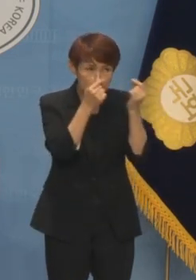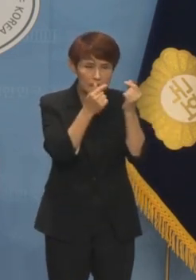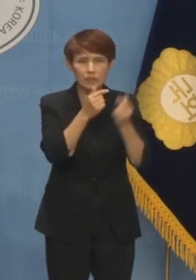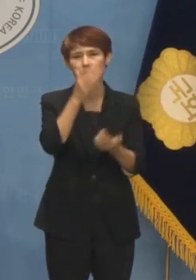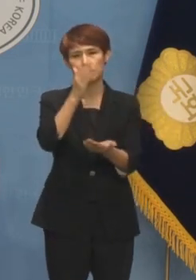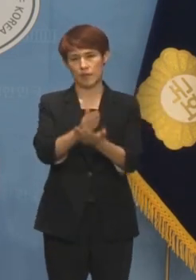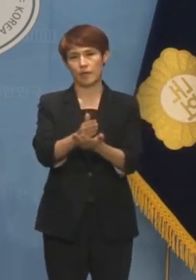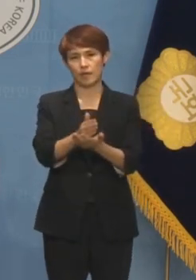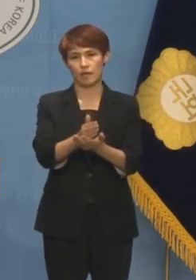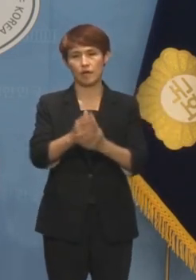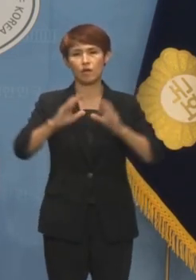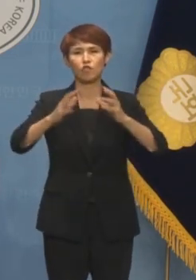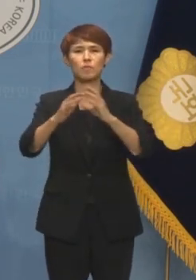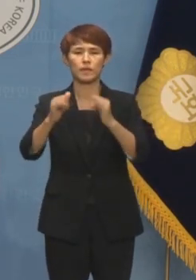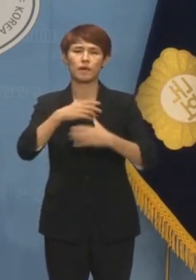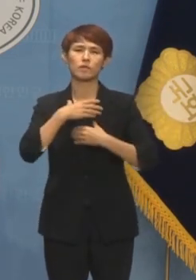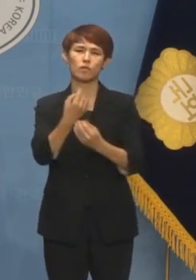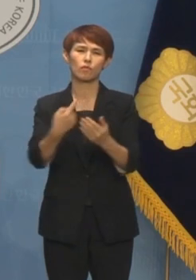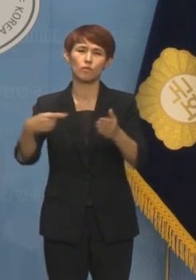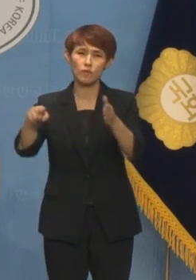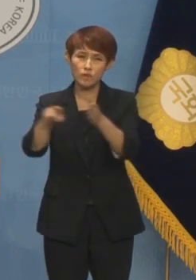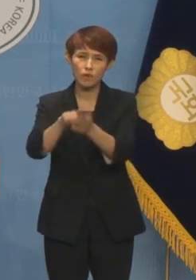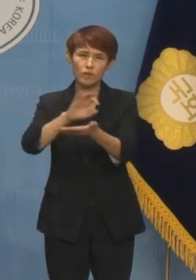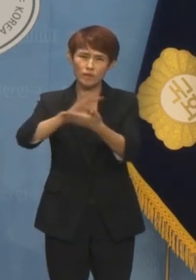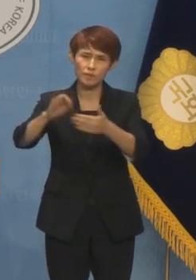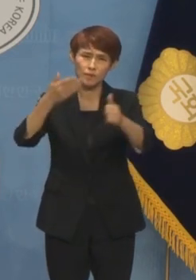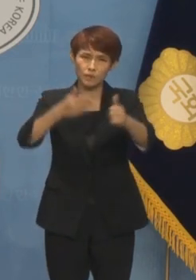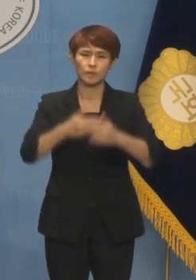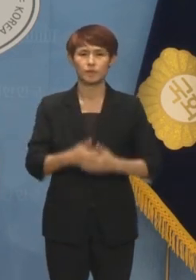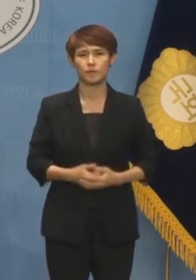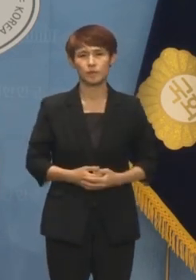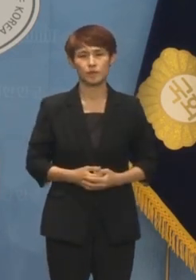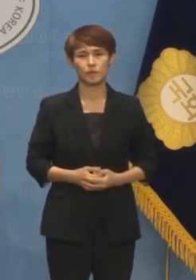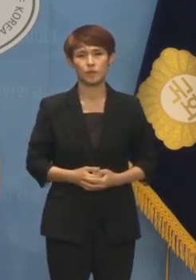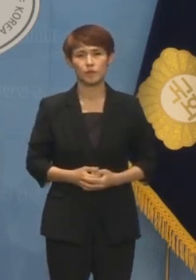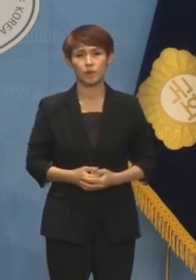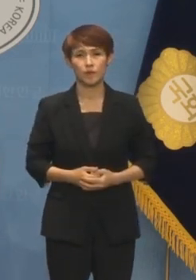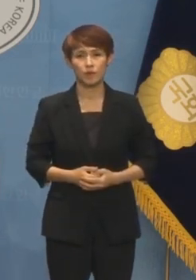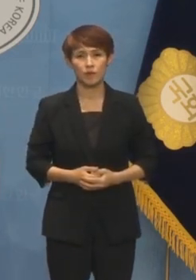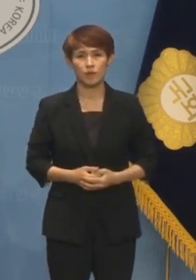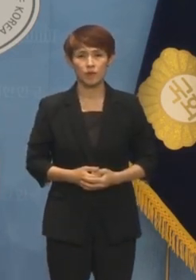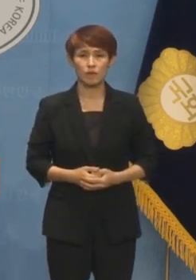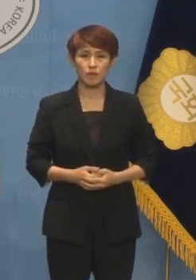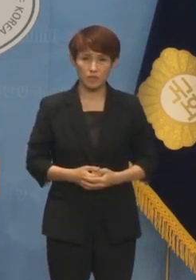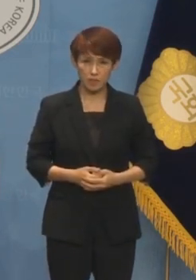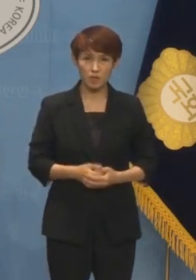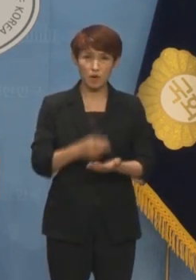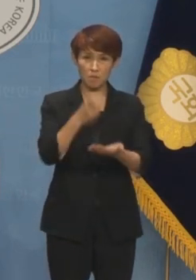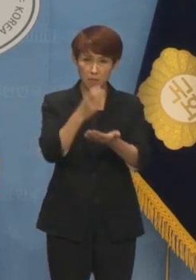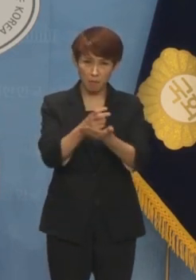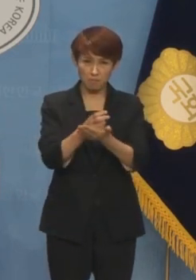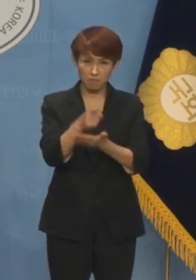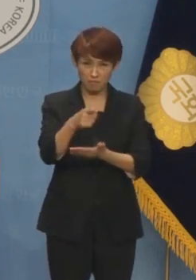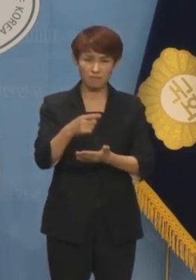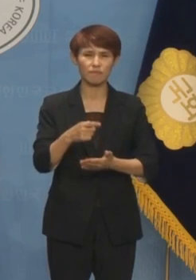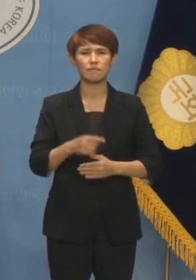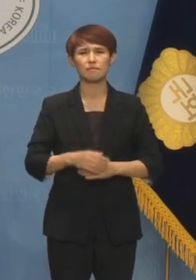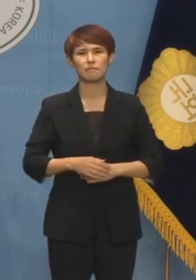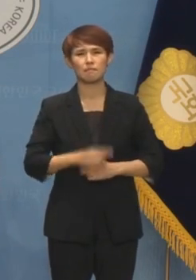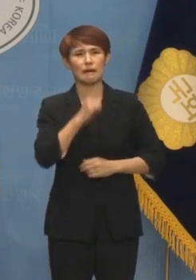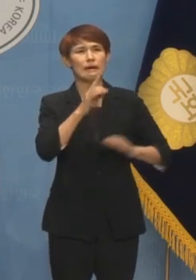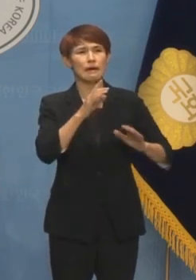말고 국민들의 안전을 지키는 일에 쏟아내 주십시오. 그리고 이런 어이없는 법 집행을 제대로 비판조차